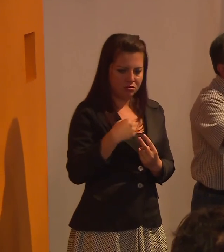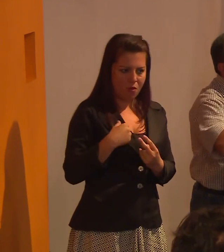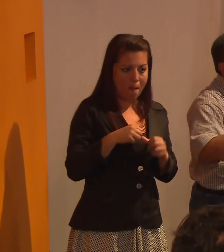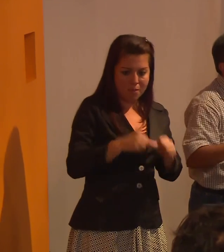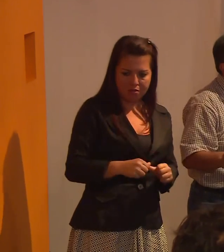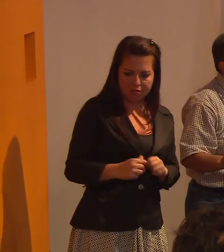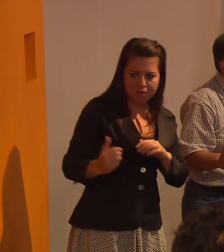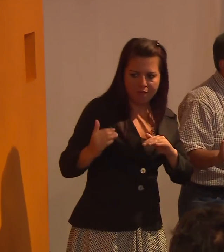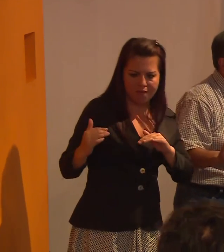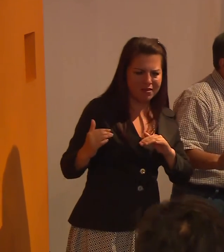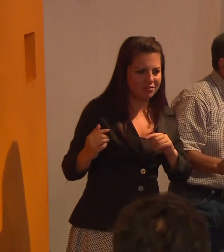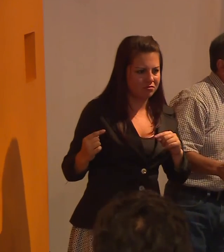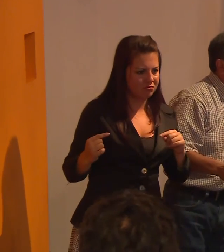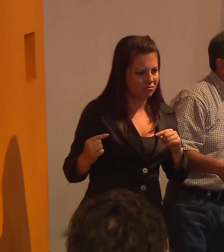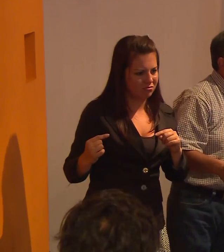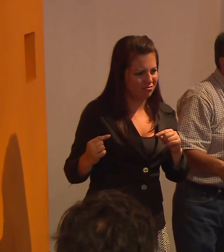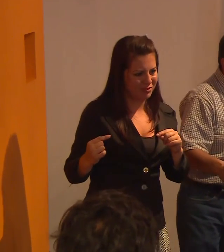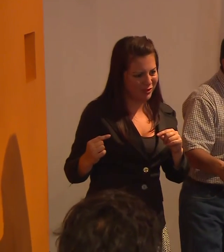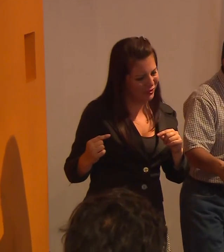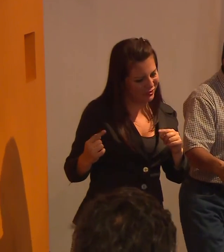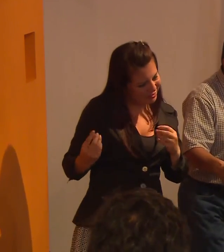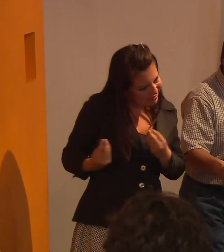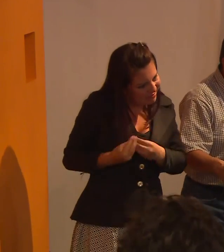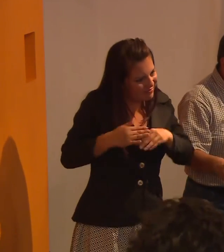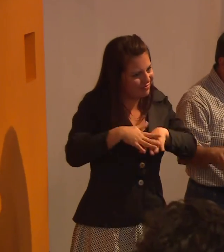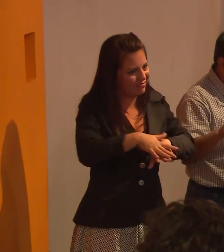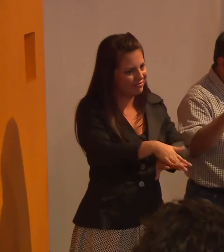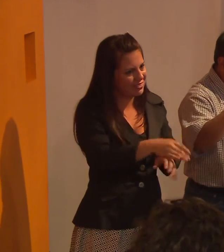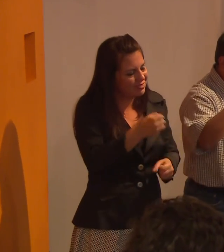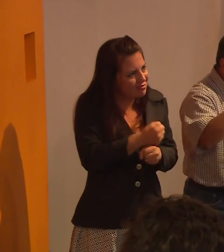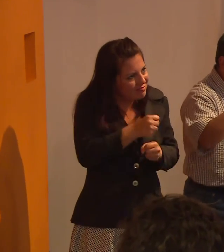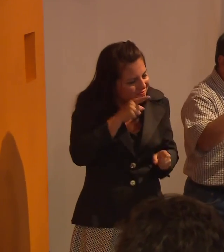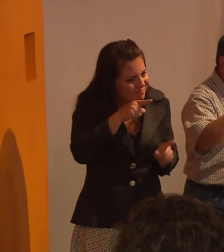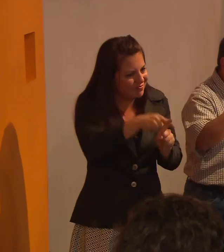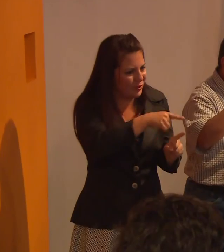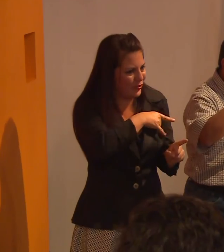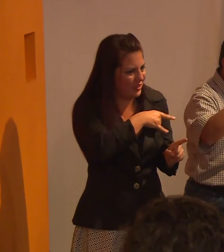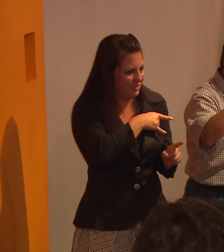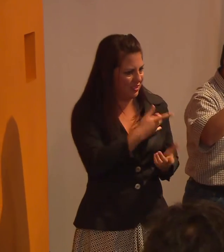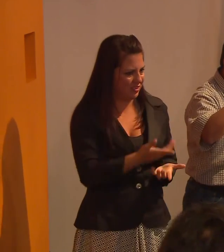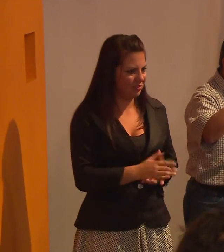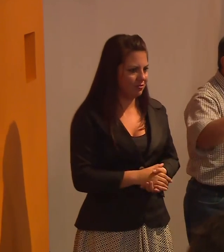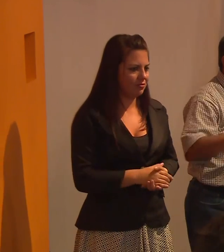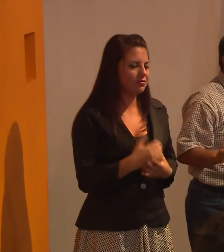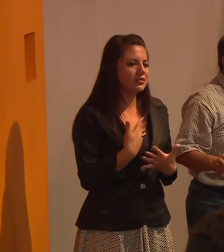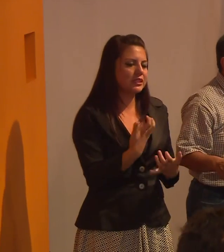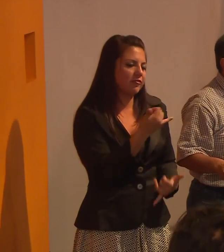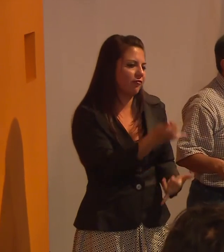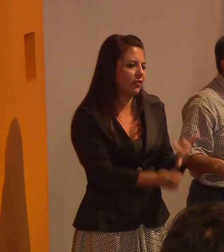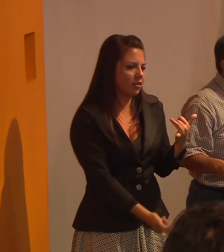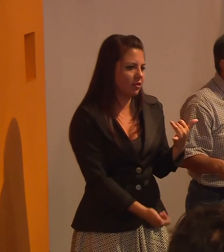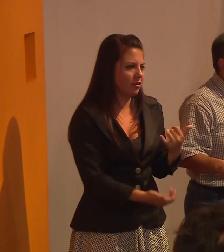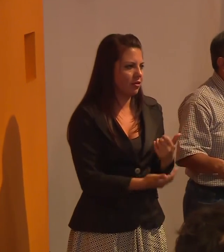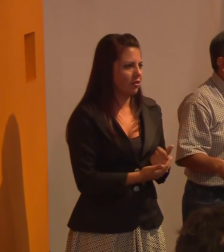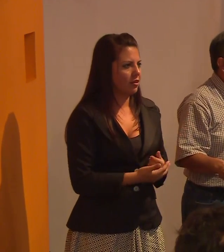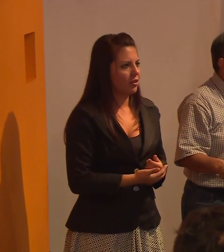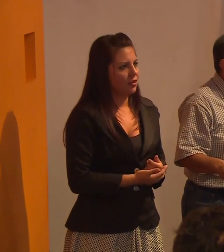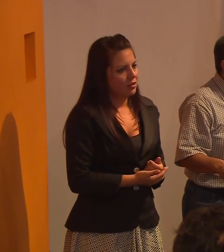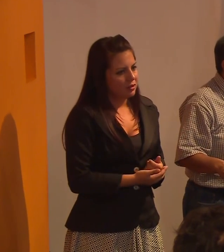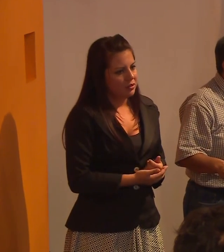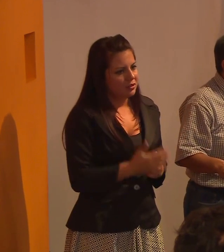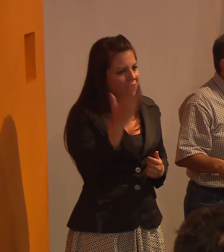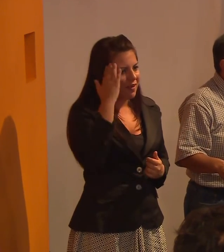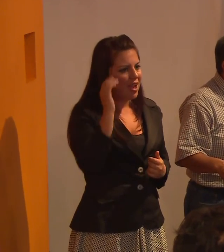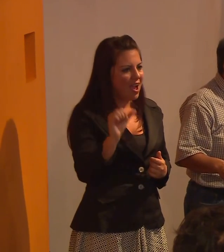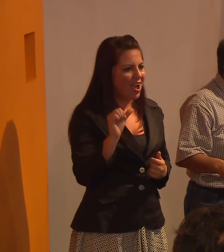trabajemos por la universidad. Yo quisiera decir, terminar con esto, como esta heroína de los